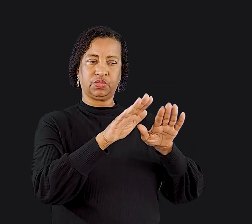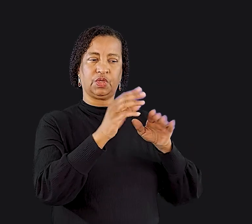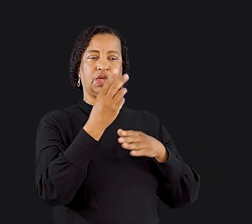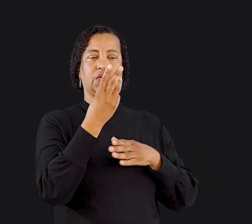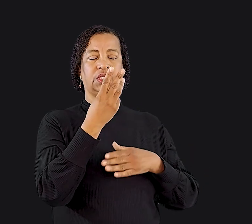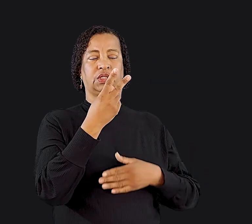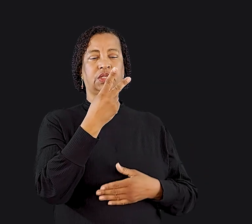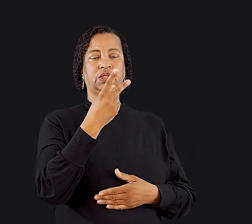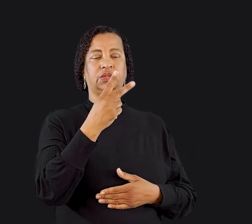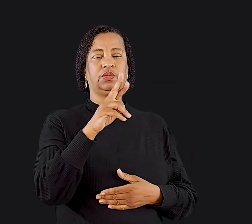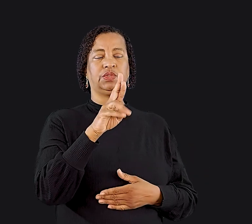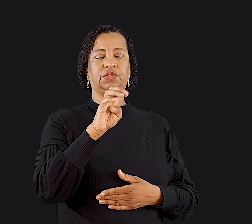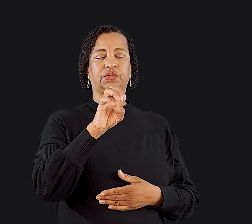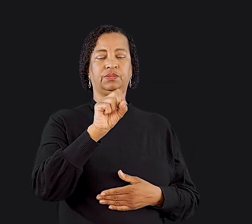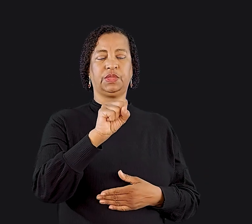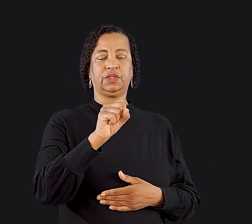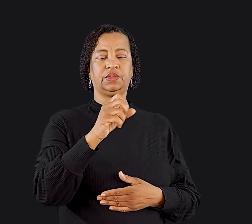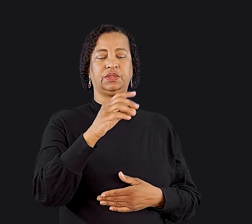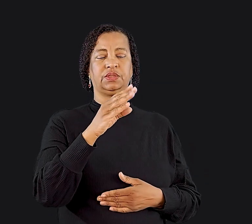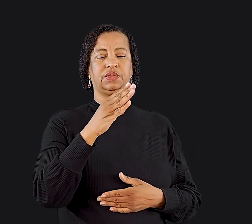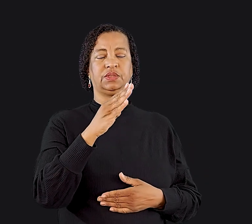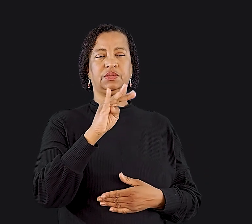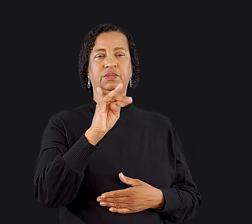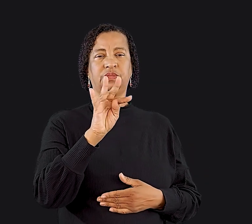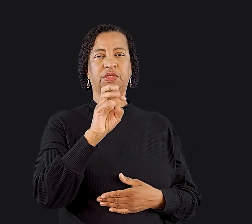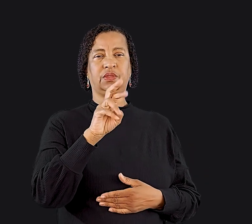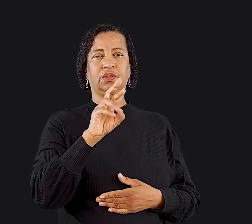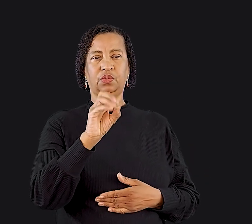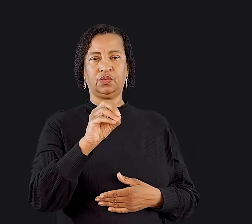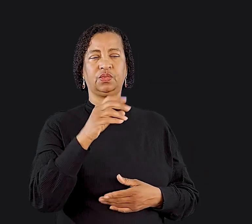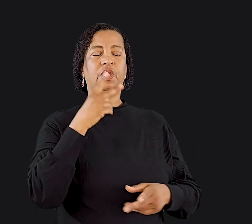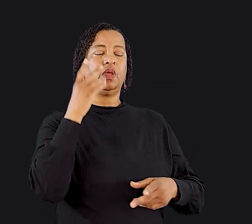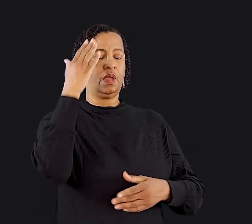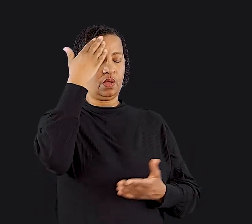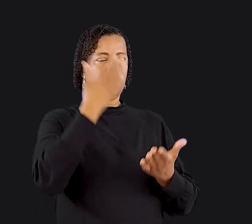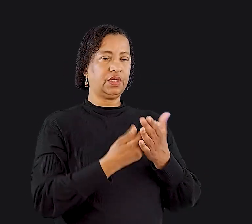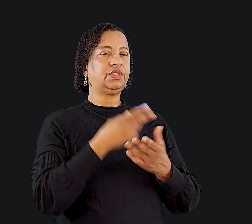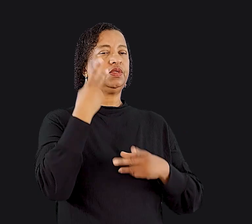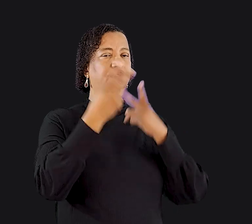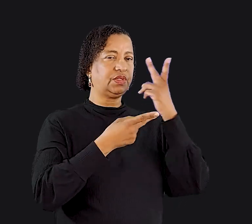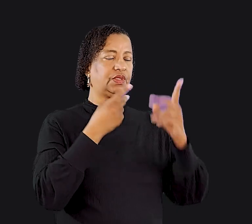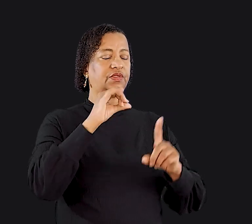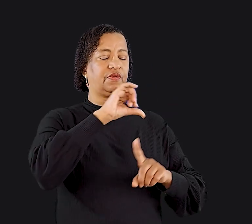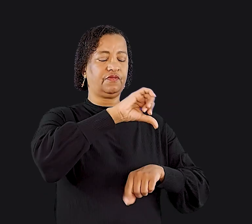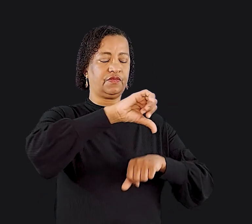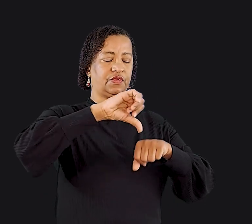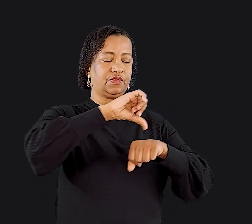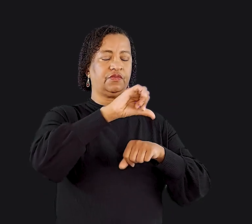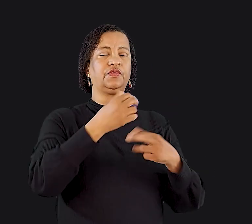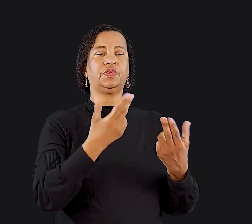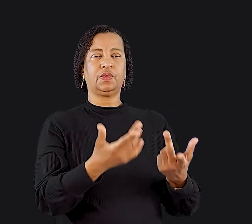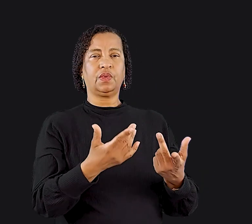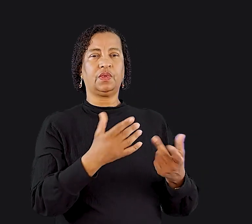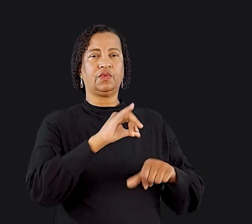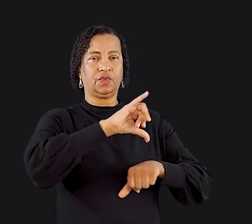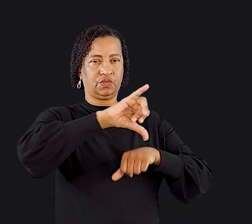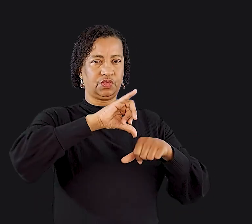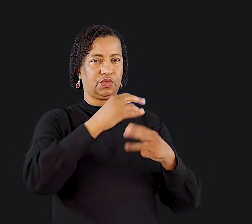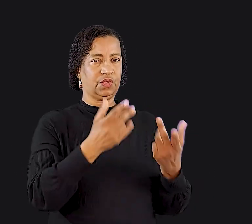dos presbíteros. Creio que ele estava falando desta mesma unção quando escreveu: dedique-se à leitura pública